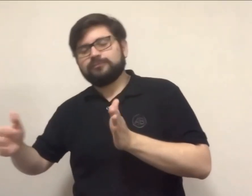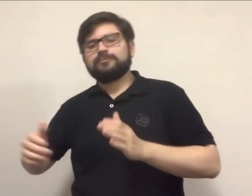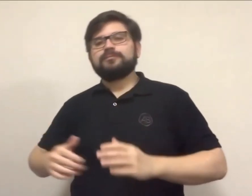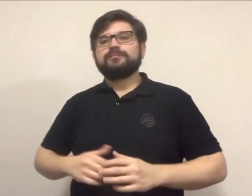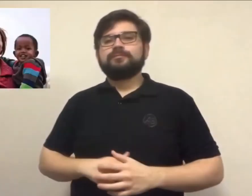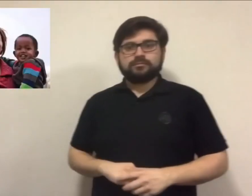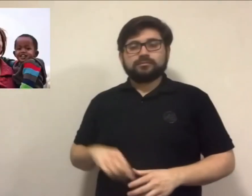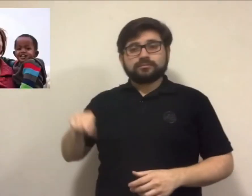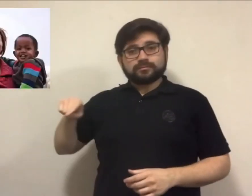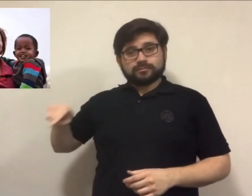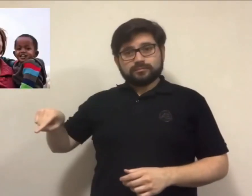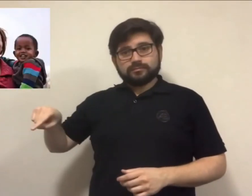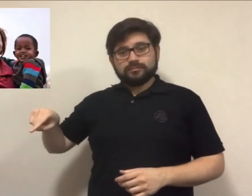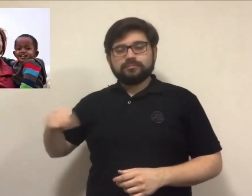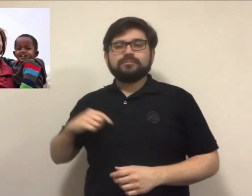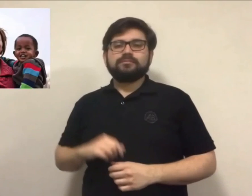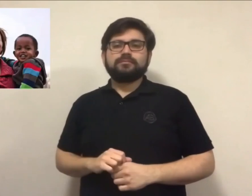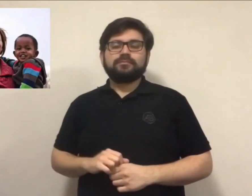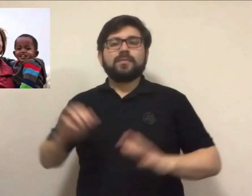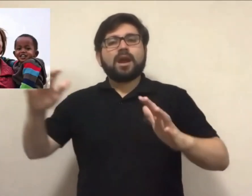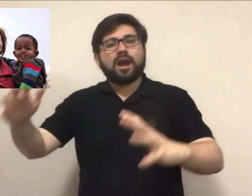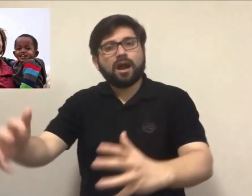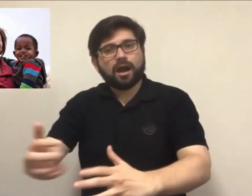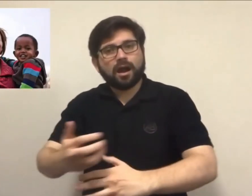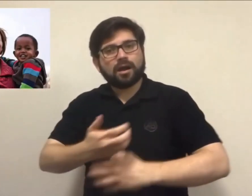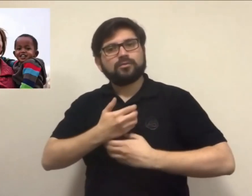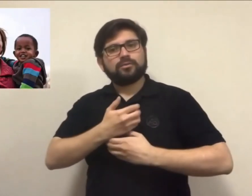hasta cumplir los 28 si estuvieran estudiando.